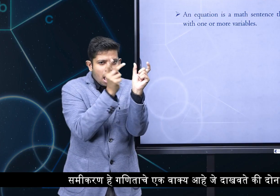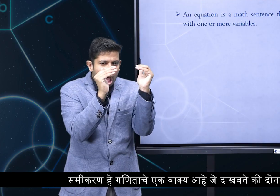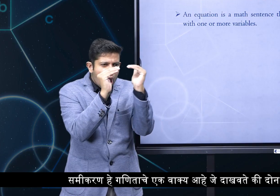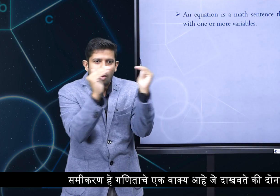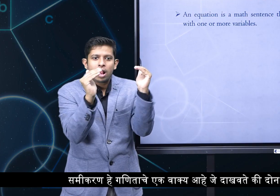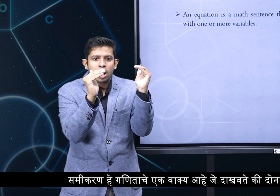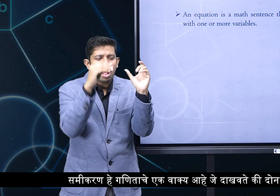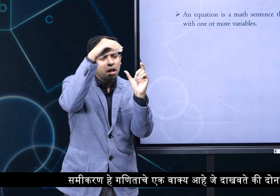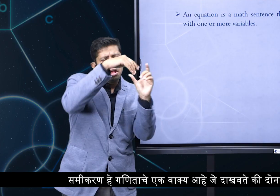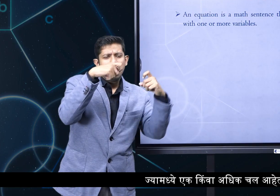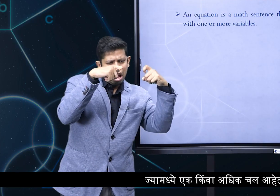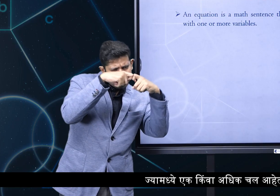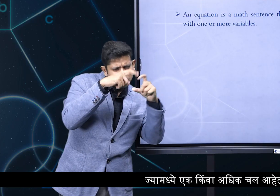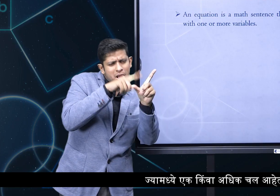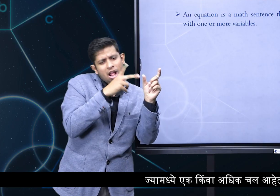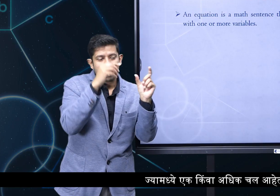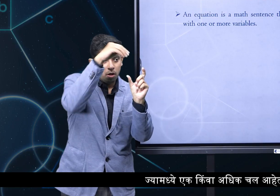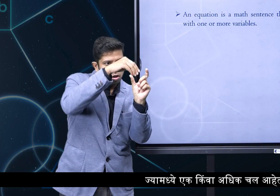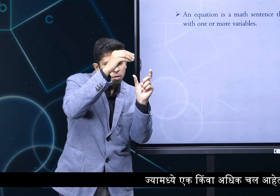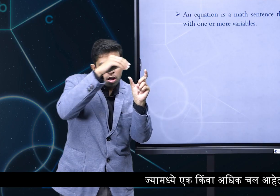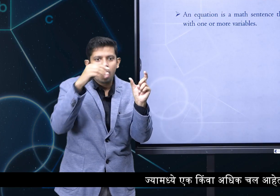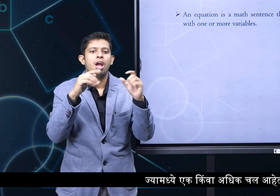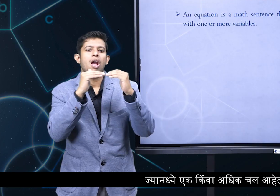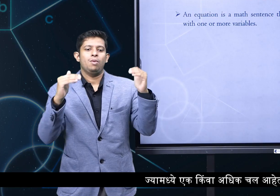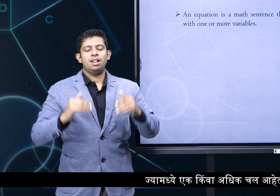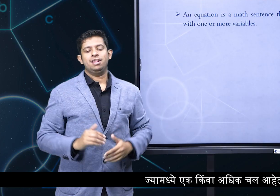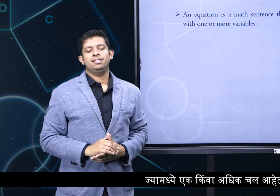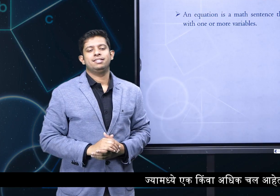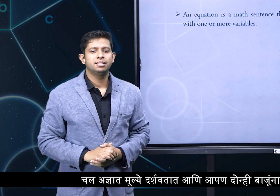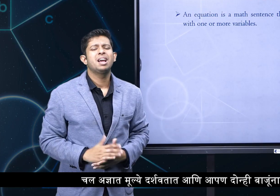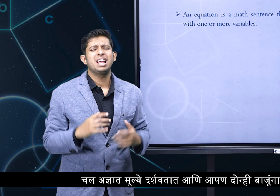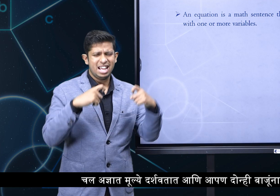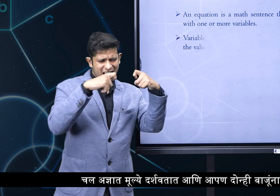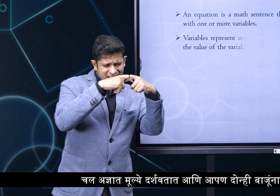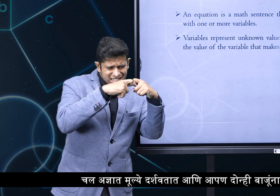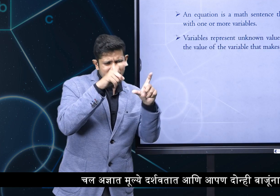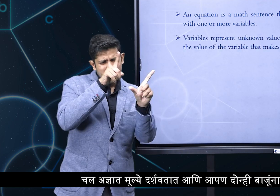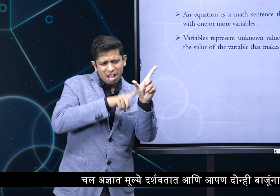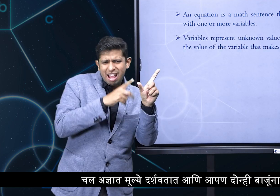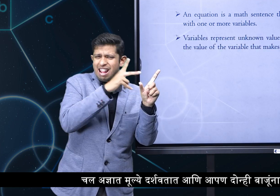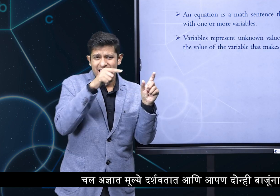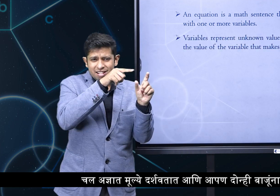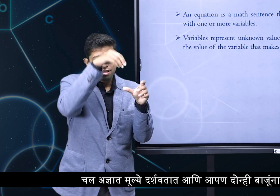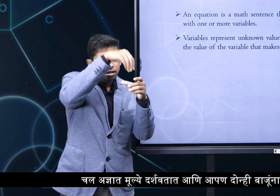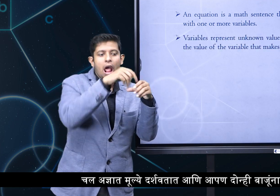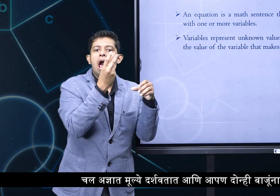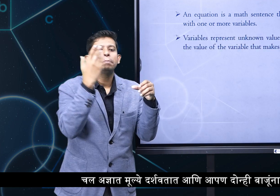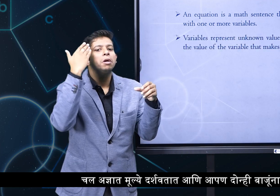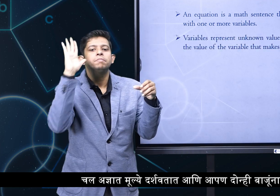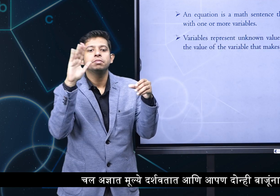पदावली समान आहेत, ज्यामध्ये एक किंवा अधिक चल आहेत. चल अज्ञातमुळे दर्शवतात आणि आपण दोन्ही